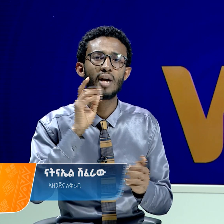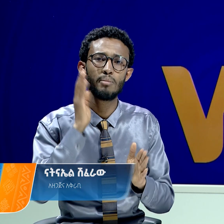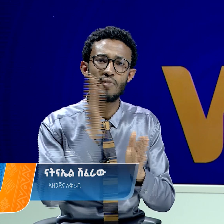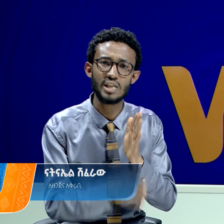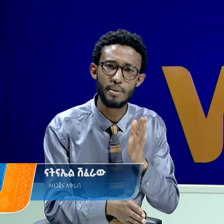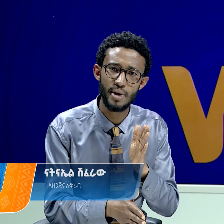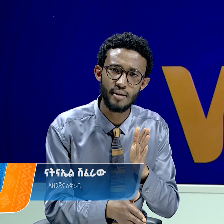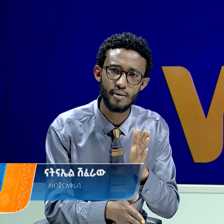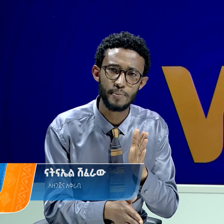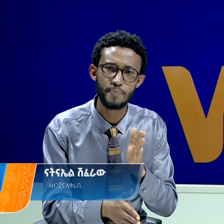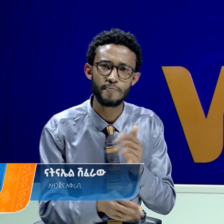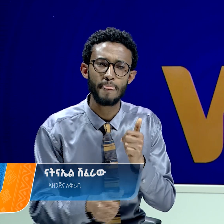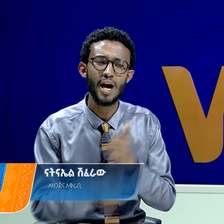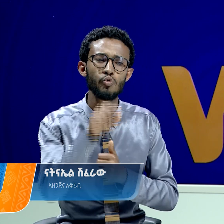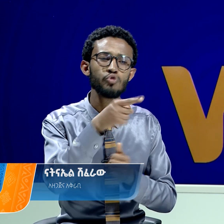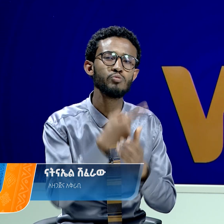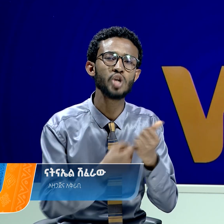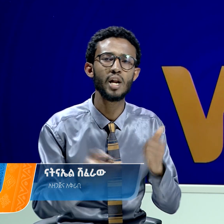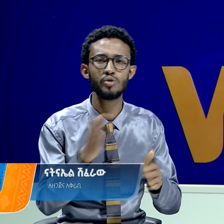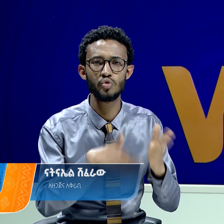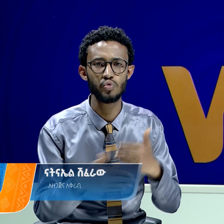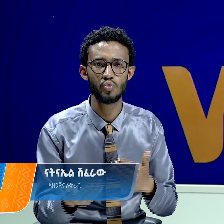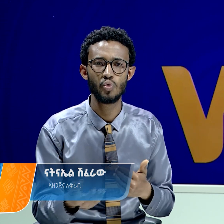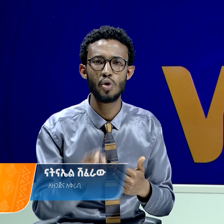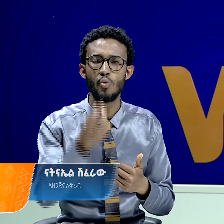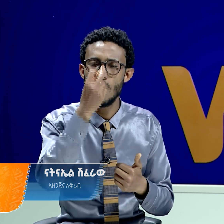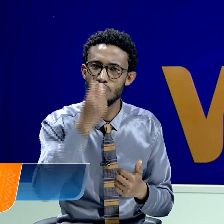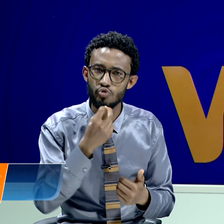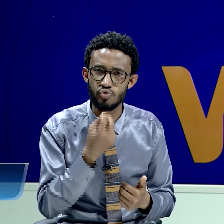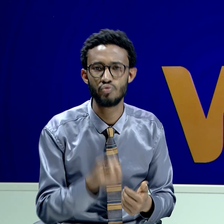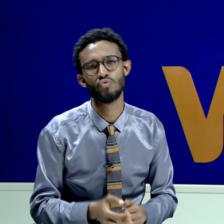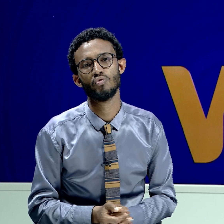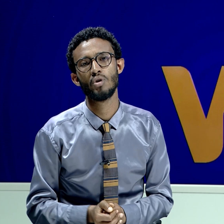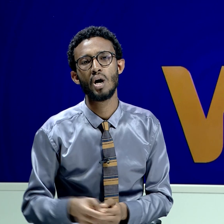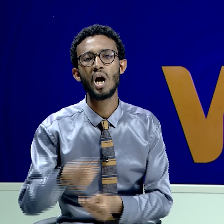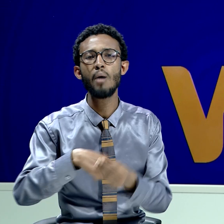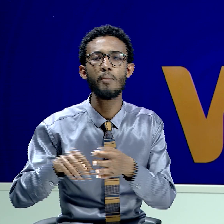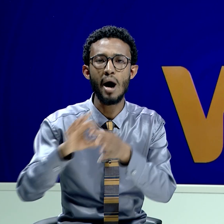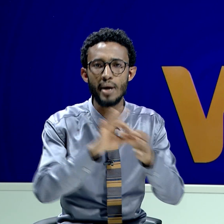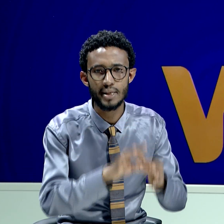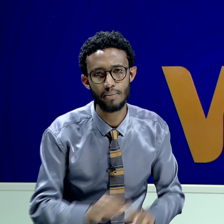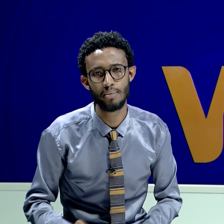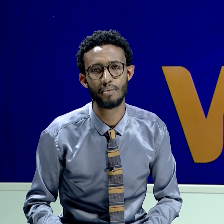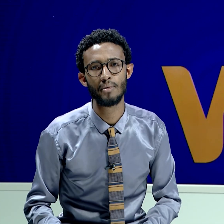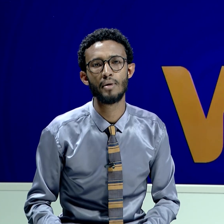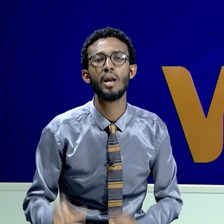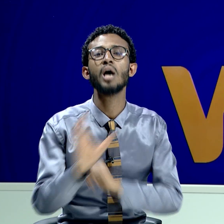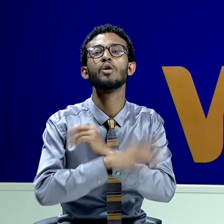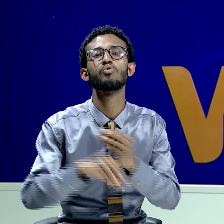ጠቃት ቢፈጸምበት ጠቃቱ ልብሱ ብቻ አይደለም ችግሩ ወላጆቹ አካባቢ ማበረሰብ ለሀገሪቱ